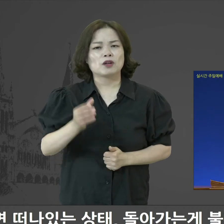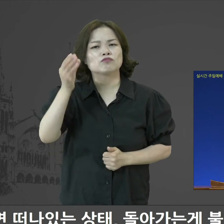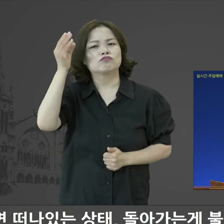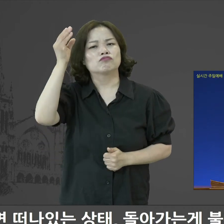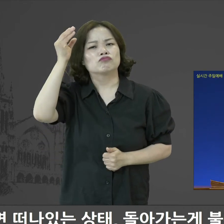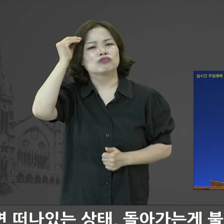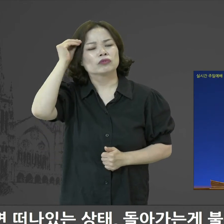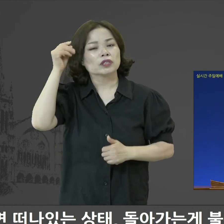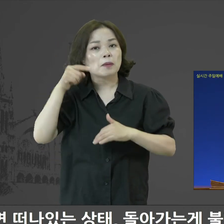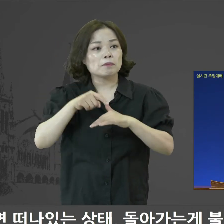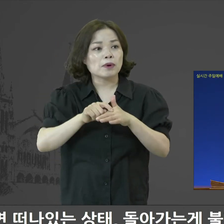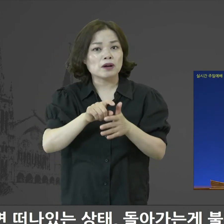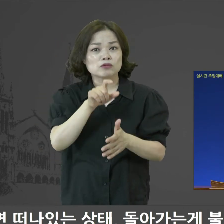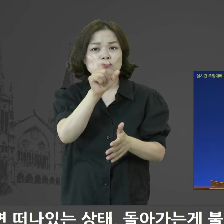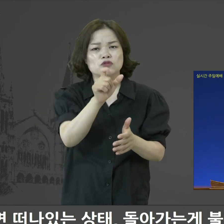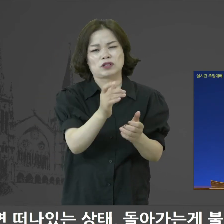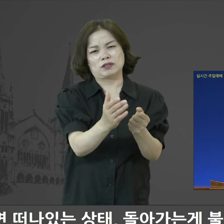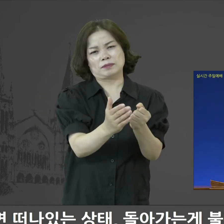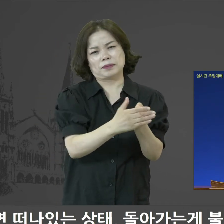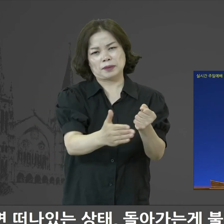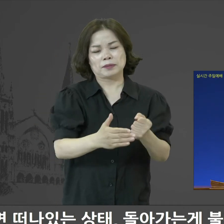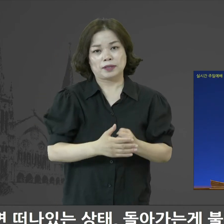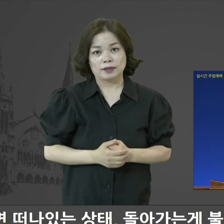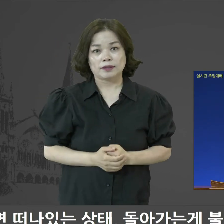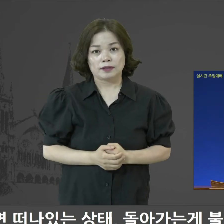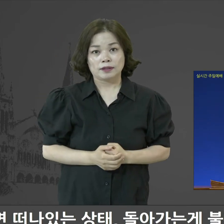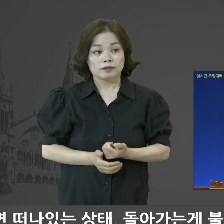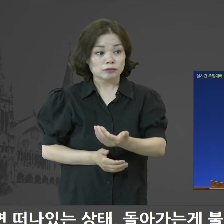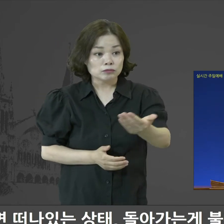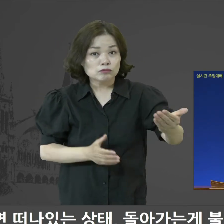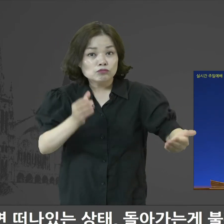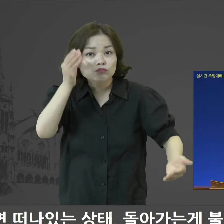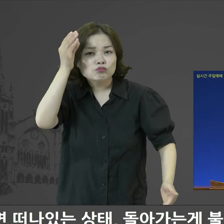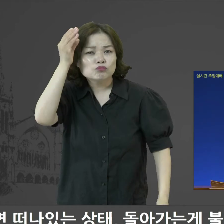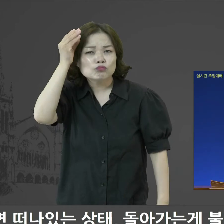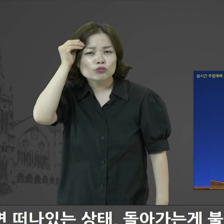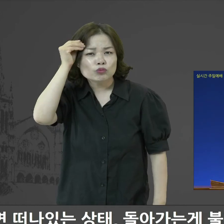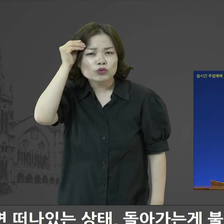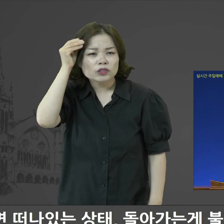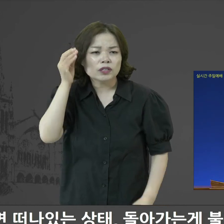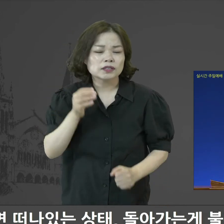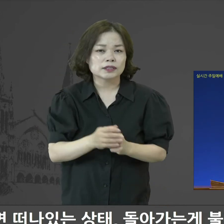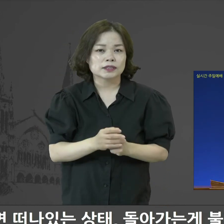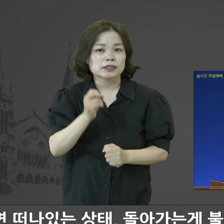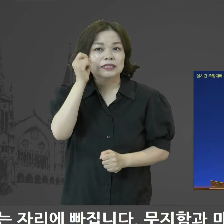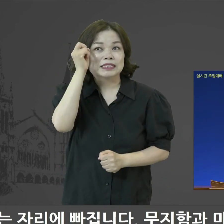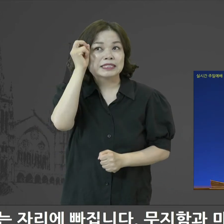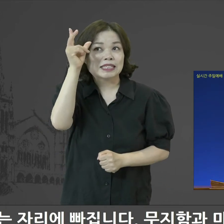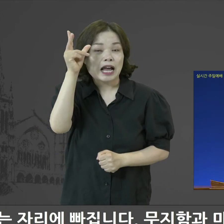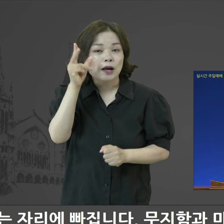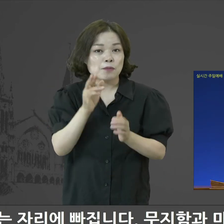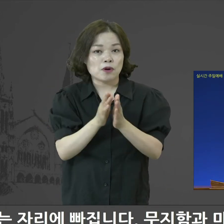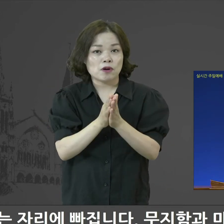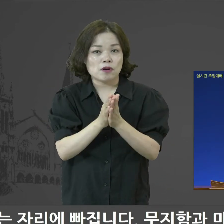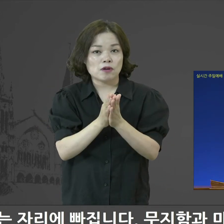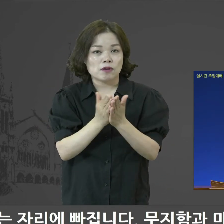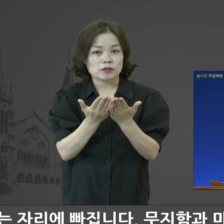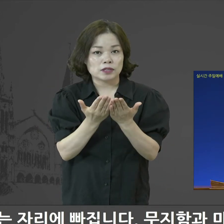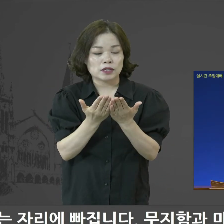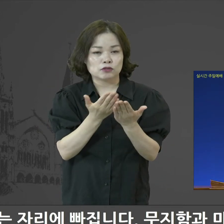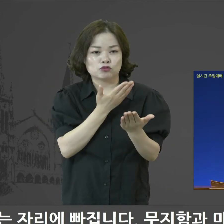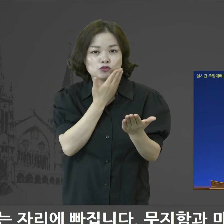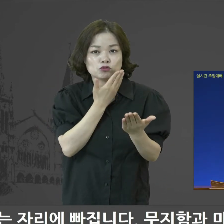무지함과 마음이 굳어짐 때문에 이렇게 됐다고 얘기합니다. 여러분, 이 무지함은요, 이 잠언의 중요한